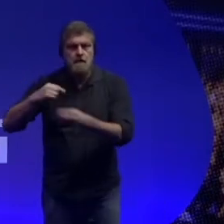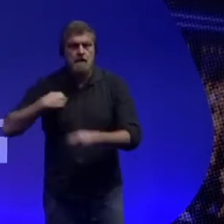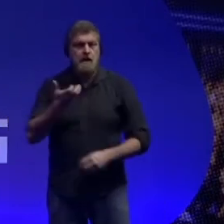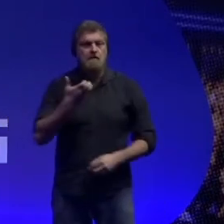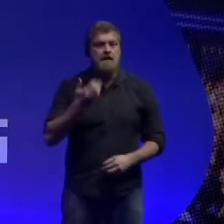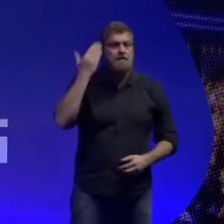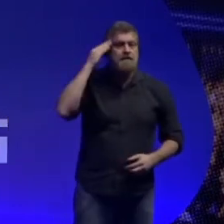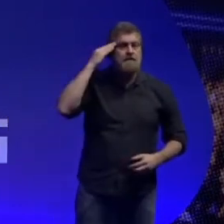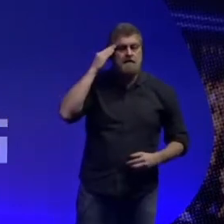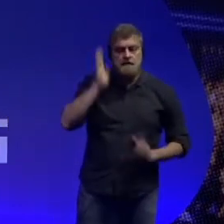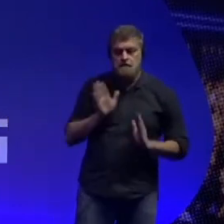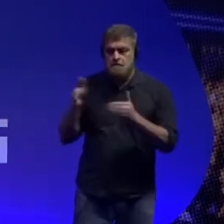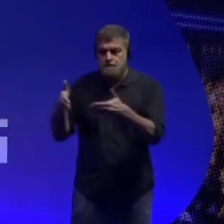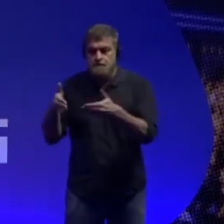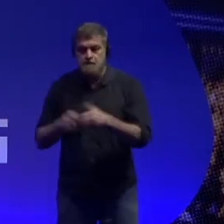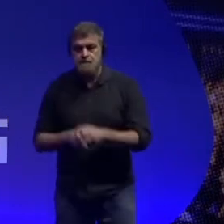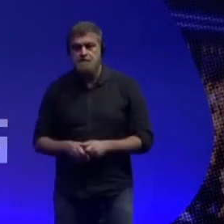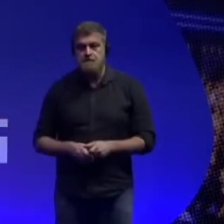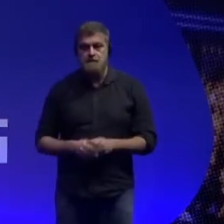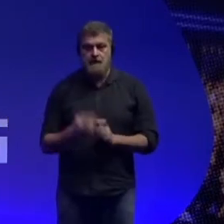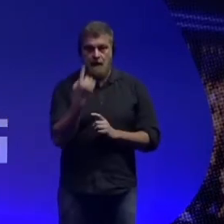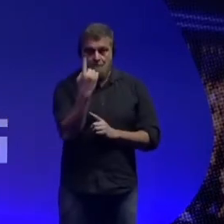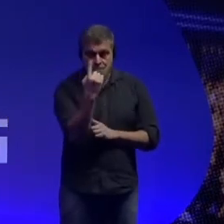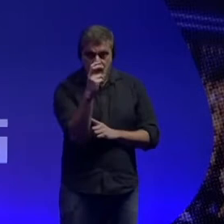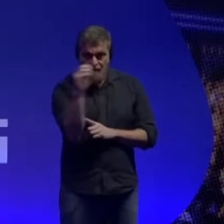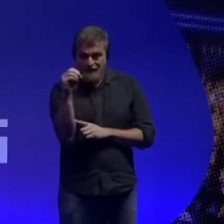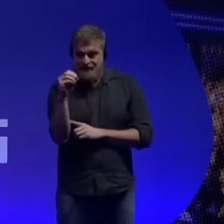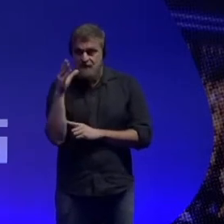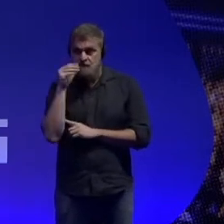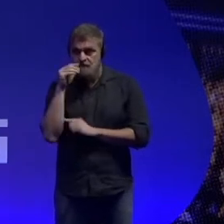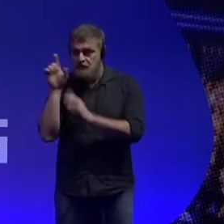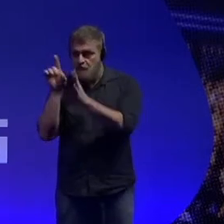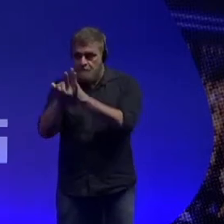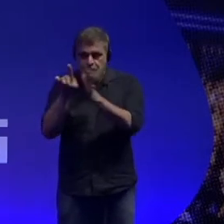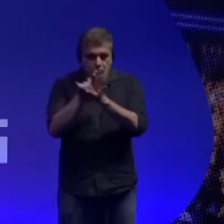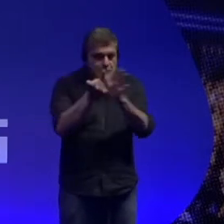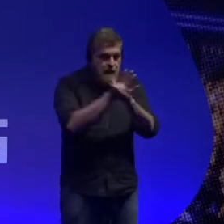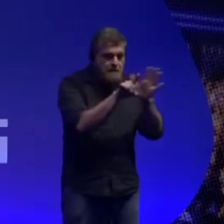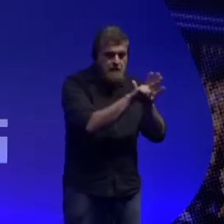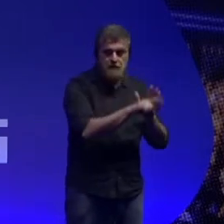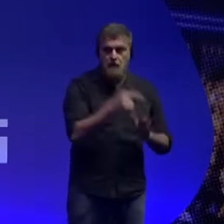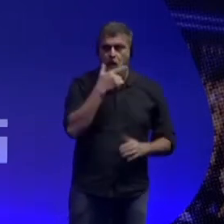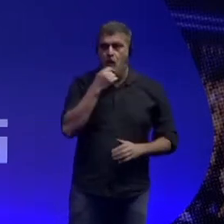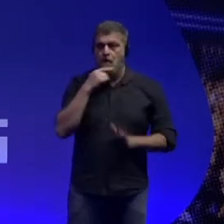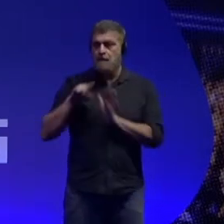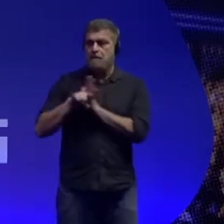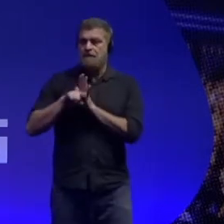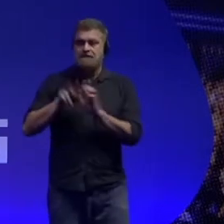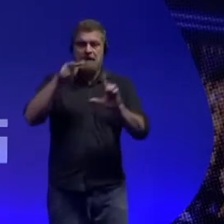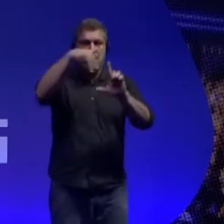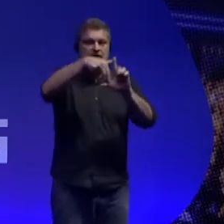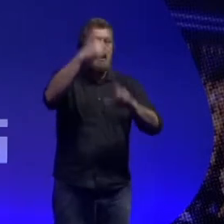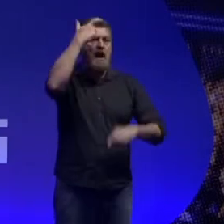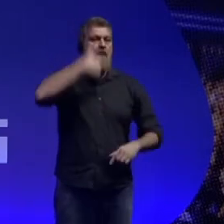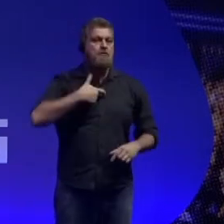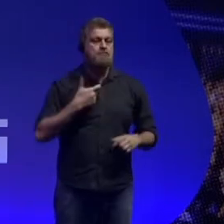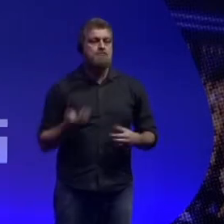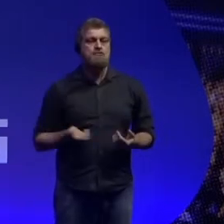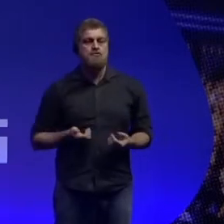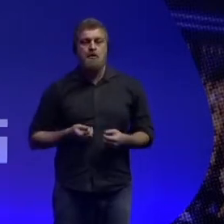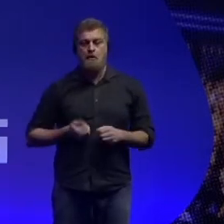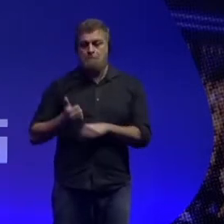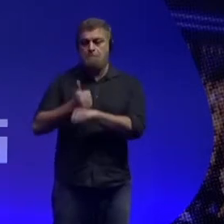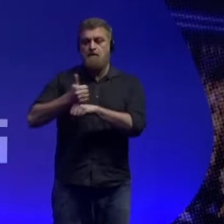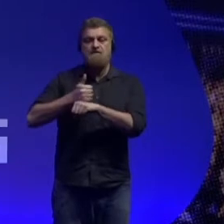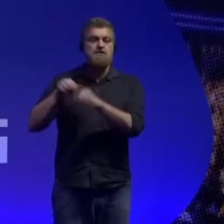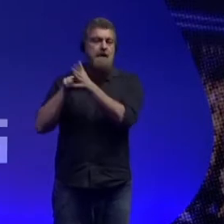também. Eu fiz uma consulta com 1.500 profissionais. Eu não estou chamando de pesquisa porque um pesquisador ficou bravo comigo no LinkedIn, falou que não tinha rigor técnico para pesquisa, ele